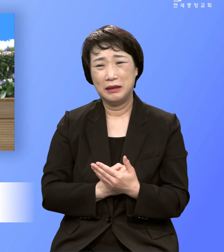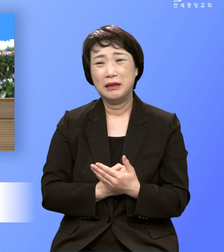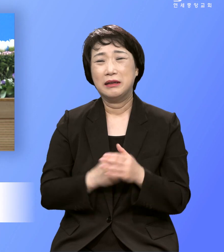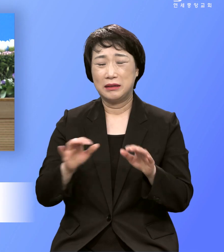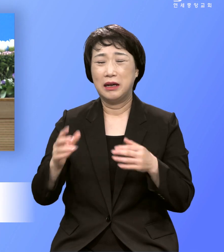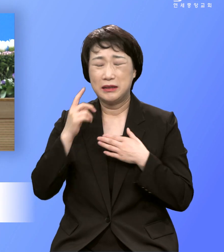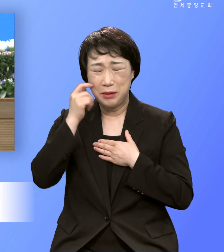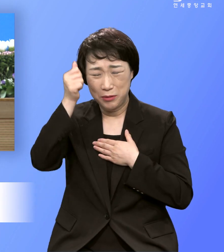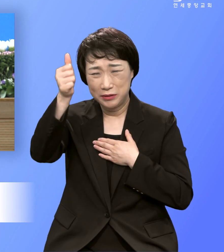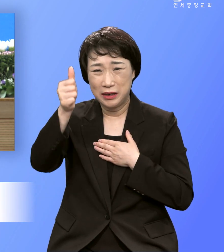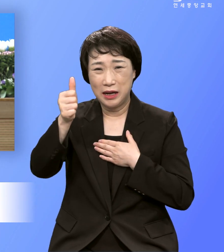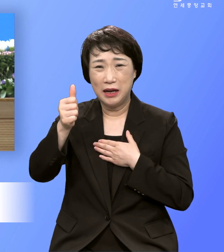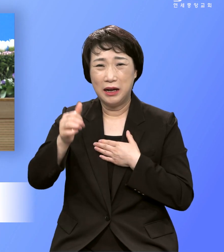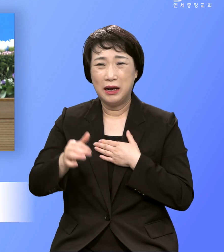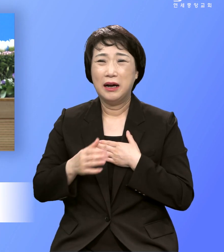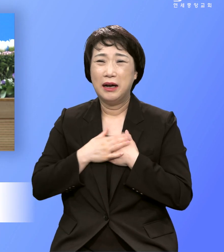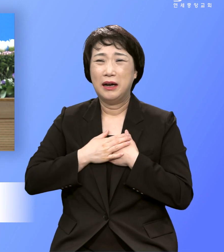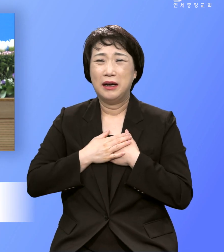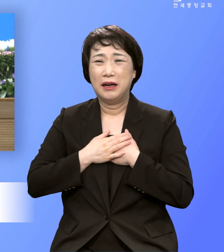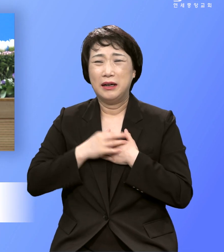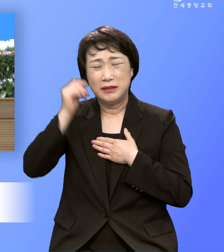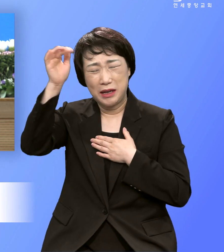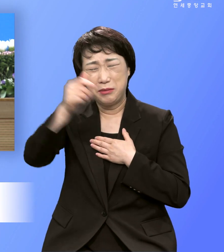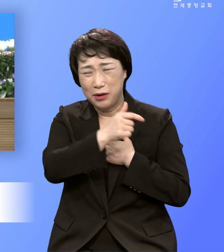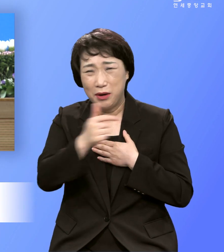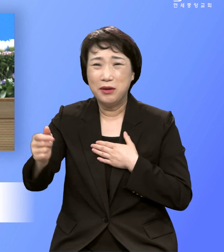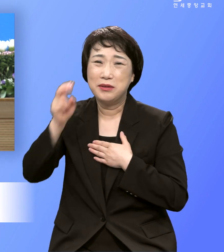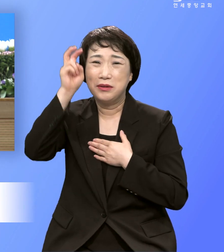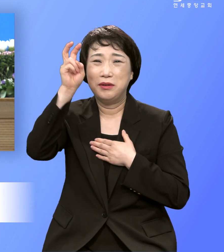얼마나 담임 목사에 대한 열망이 컸을까?